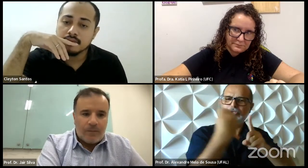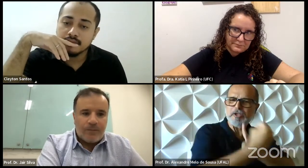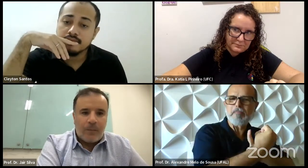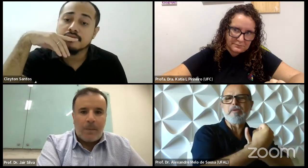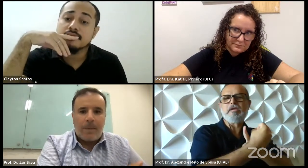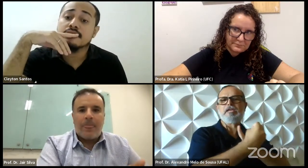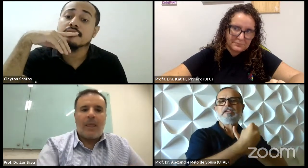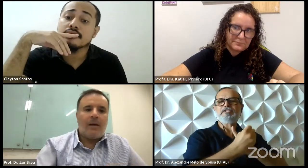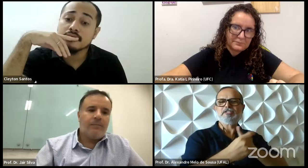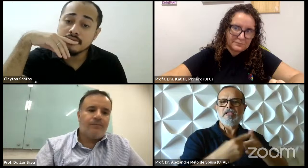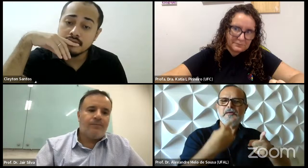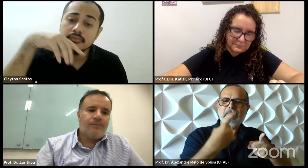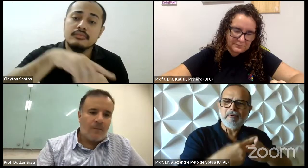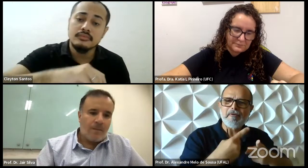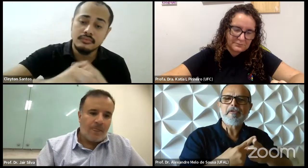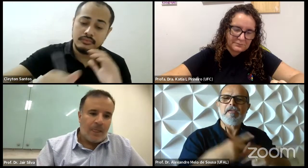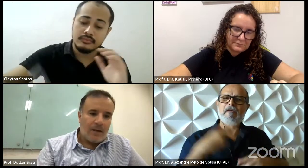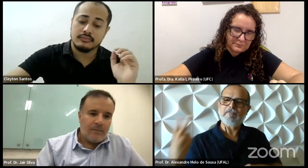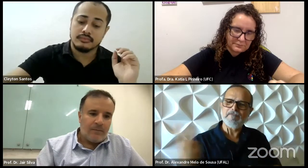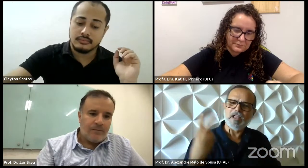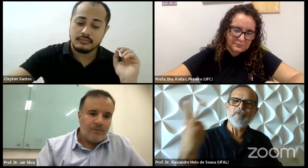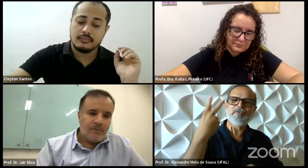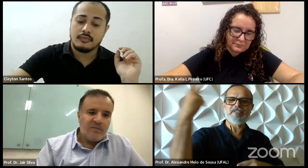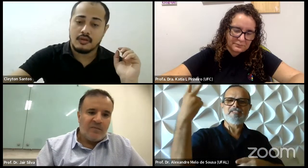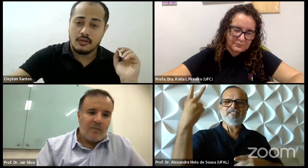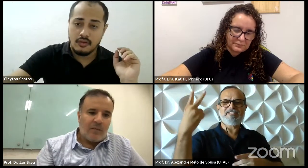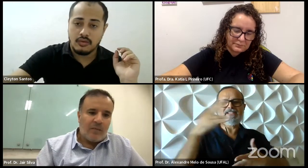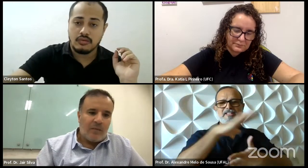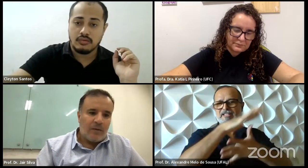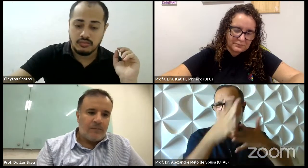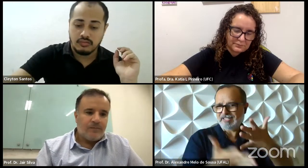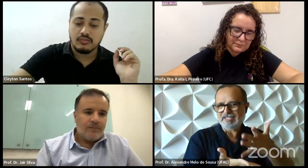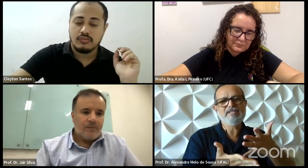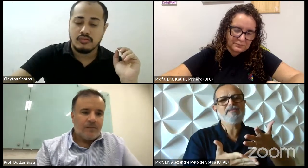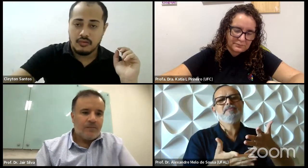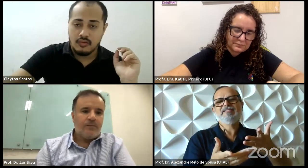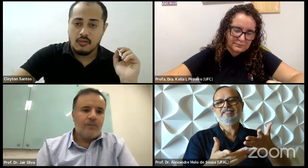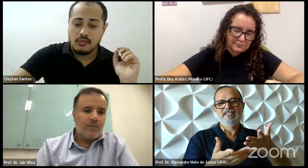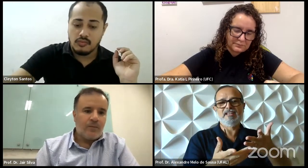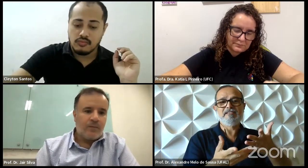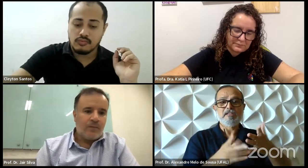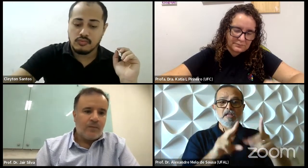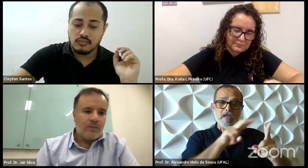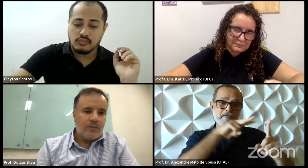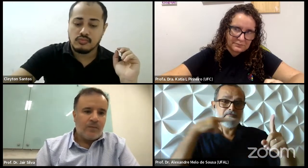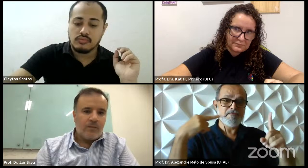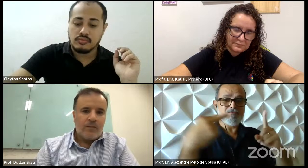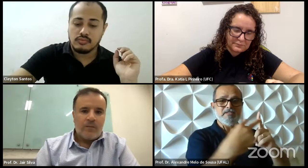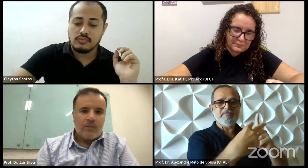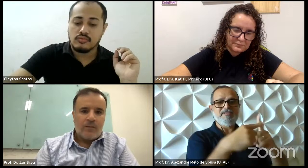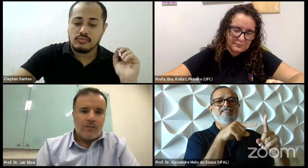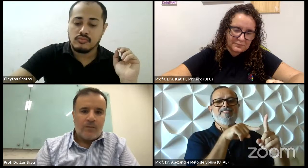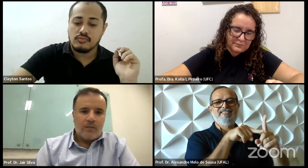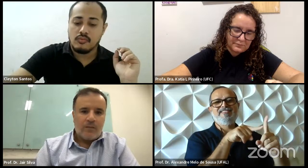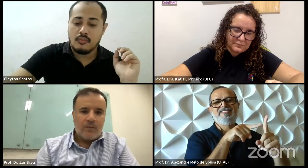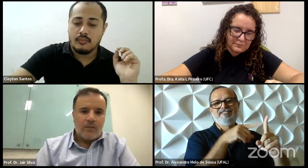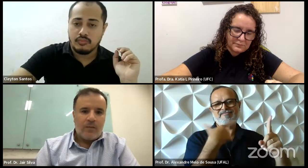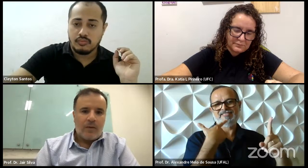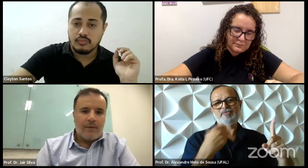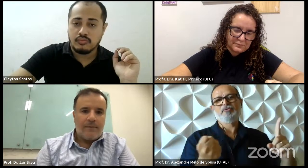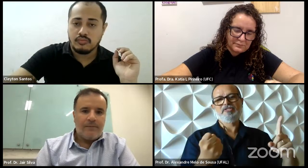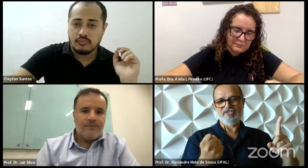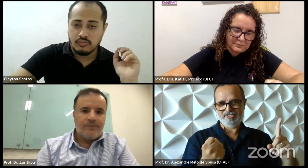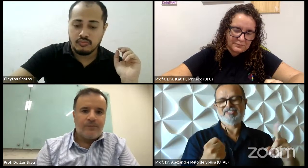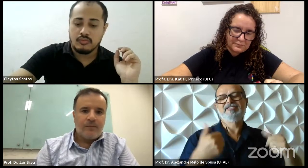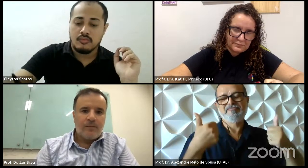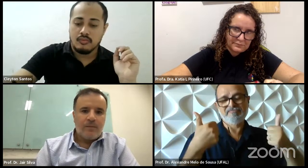minha pesquisa, ela vai contribuir com a sociedade, pois vai valorizar a questão da Libras, vai